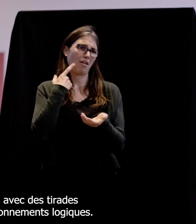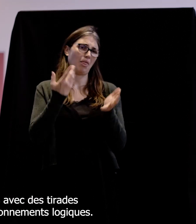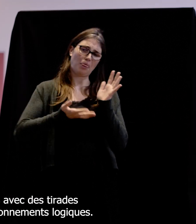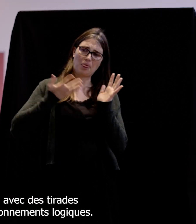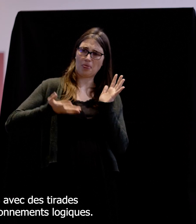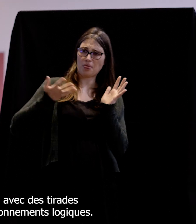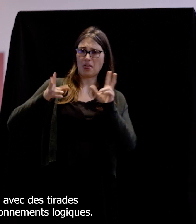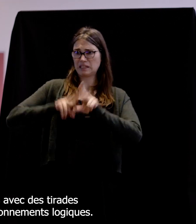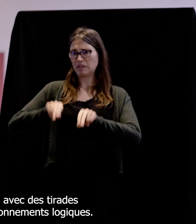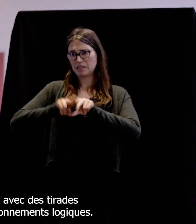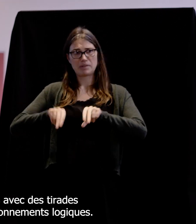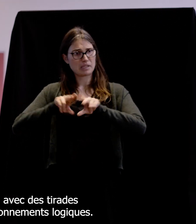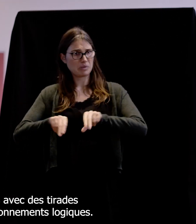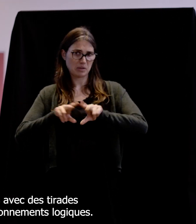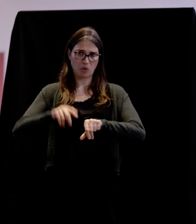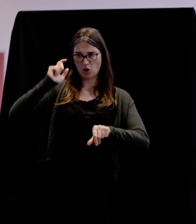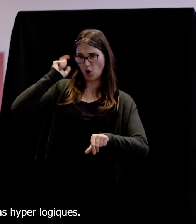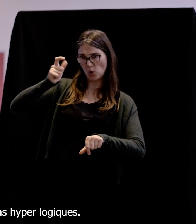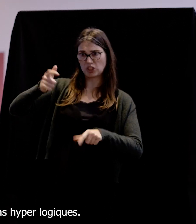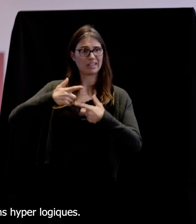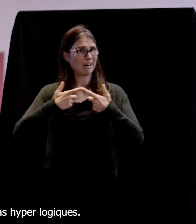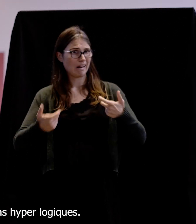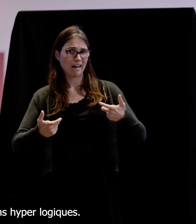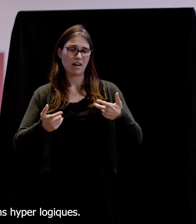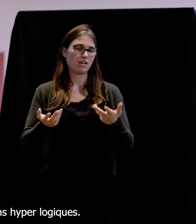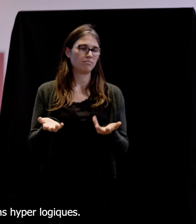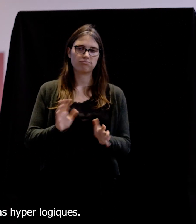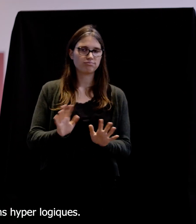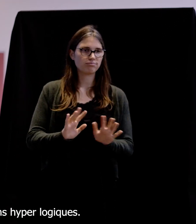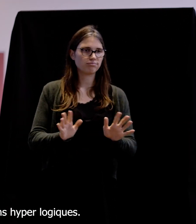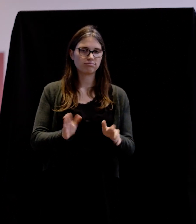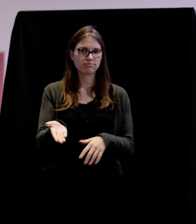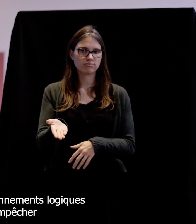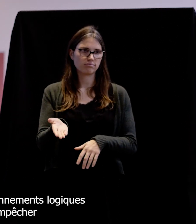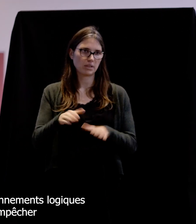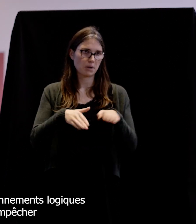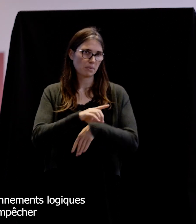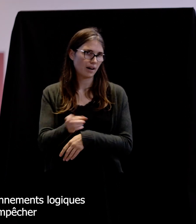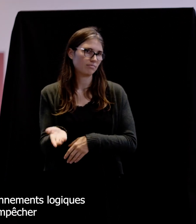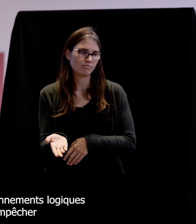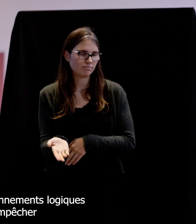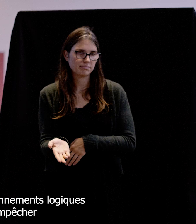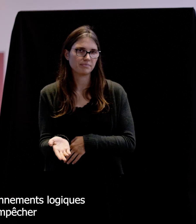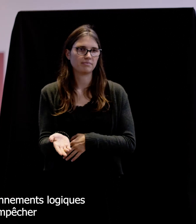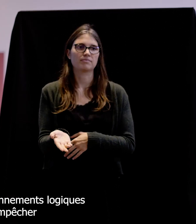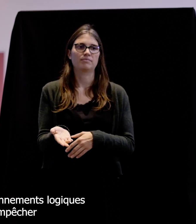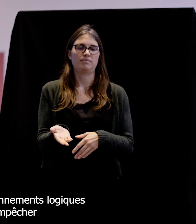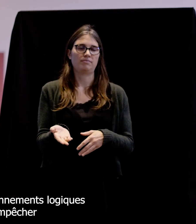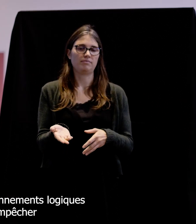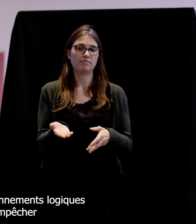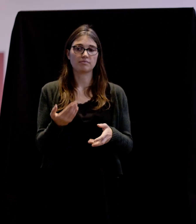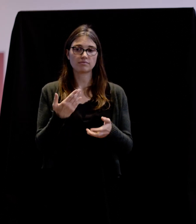compliquées et des raisonnements logiques, hein, je dis ça pour les gens hyper logiques, c'est pas des raisonnements logiques qui